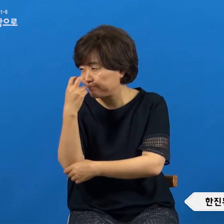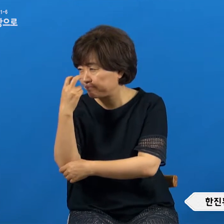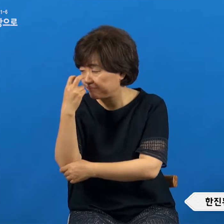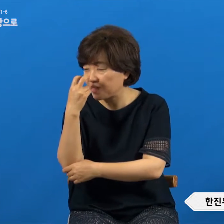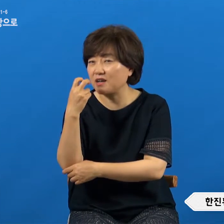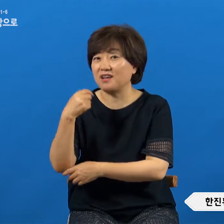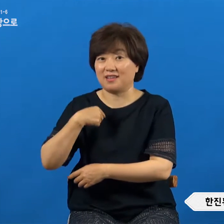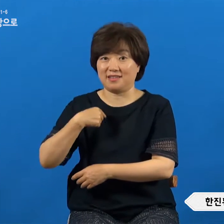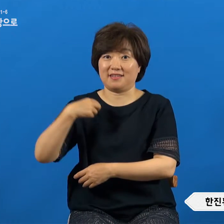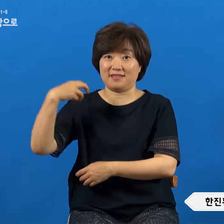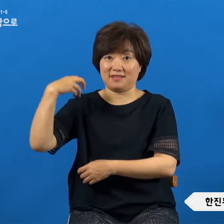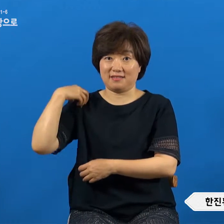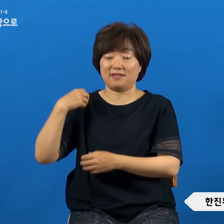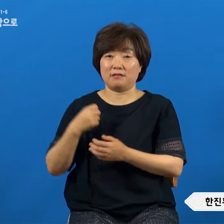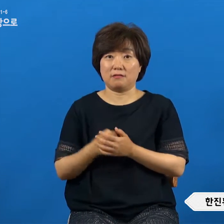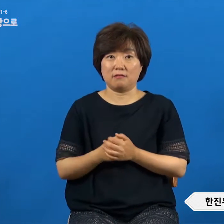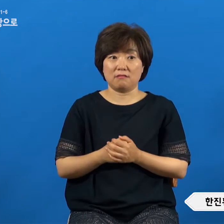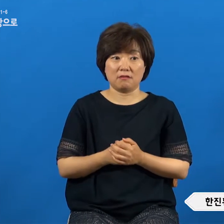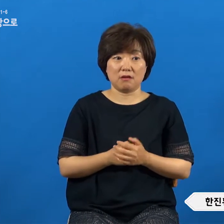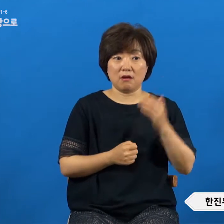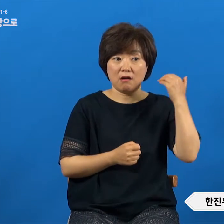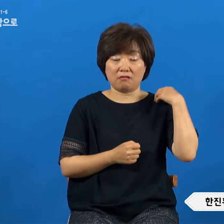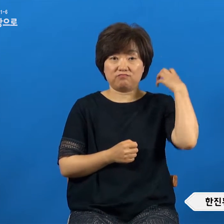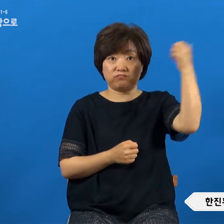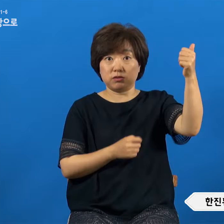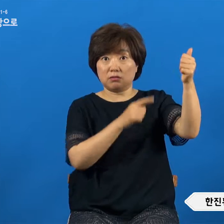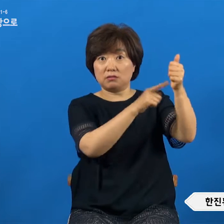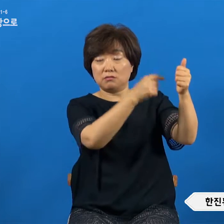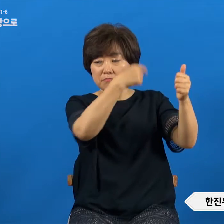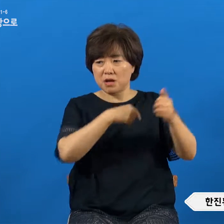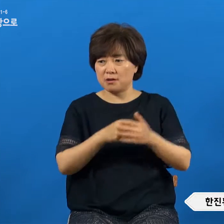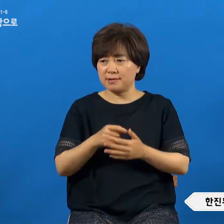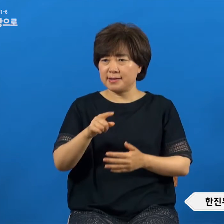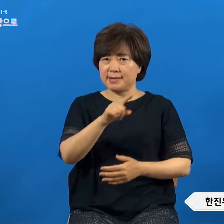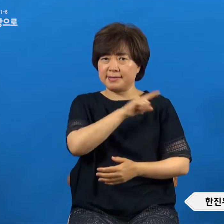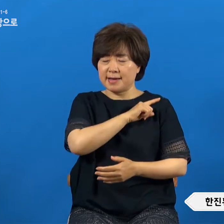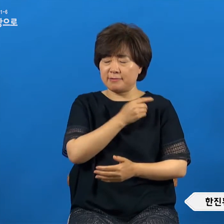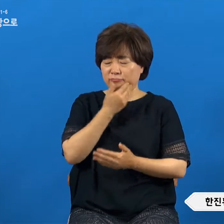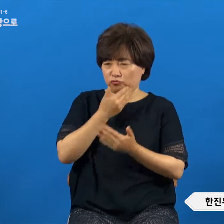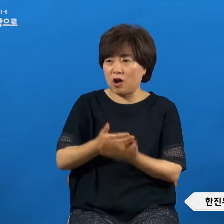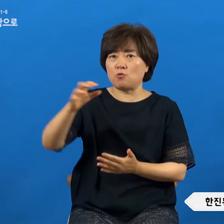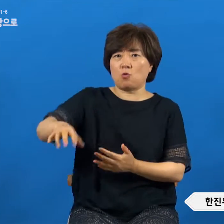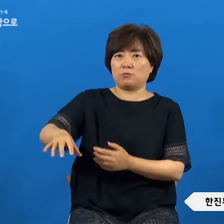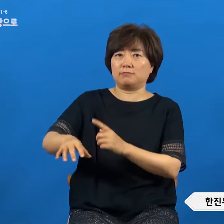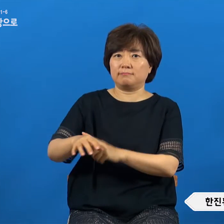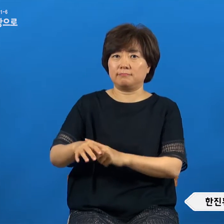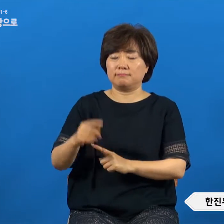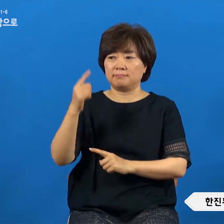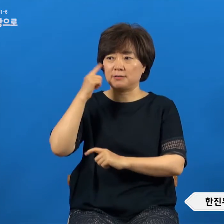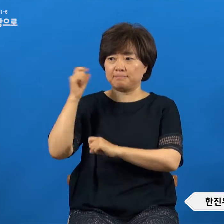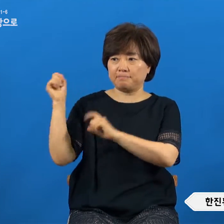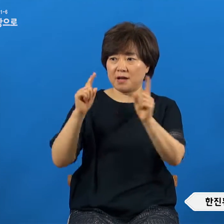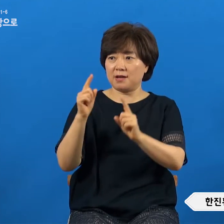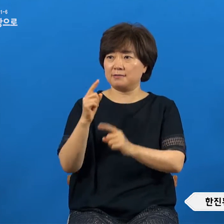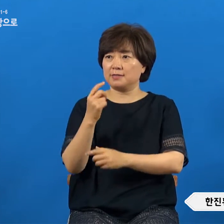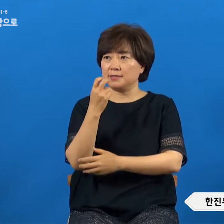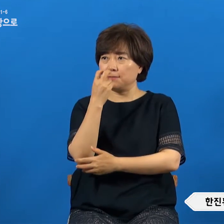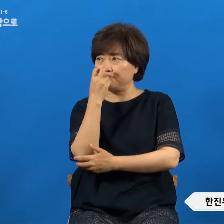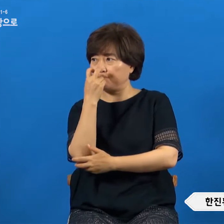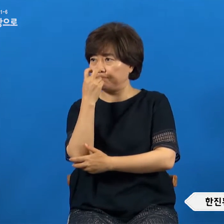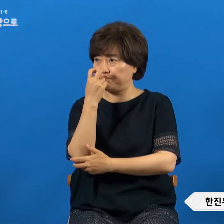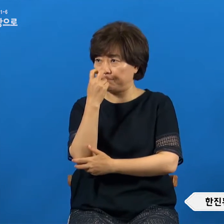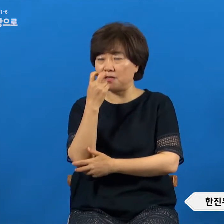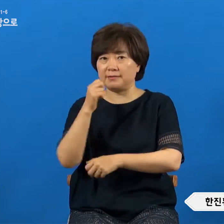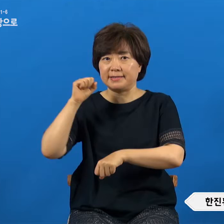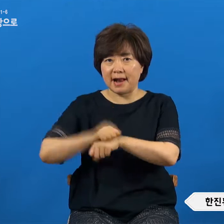훈시를 하면서 해안초소는 최전방이다, 정신 똑바로 차리고 경계근무 잘해라, 늘 그러던